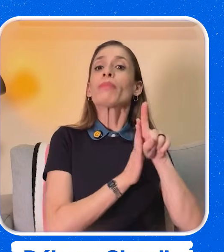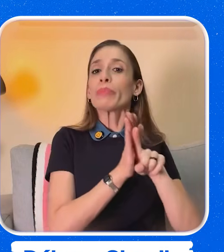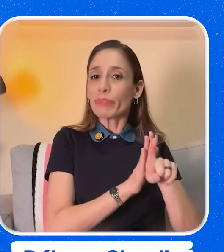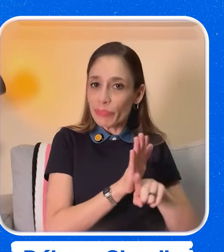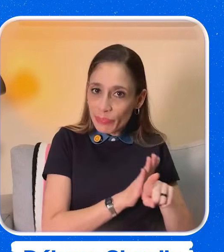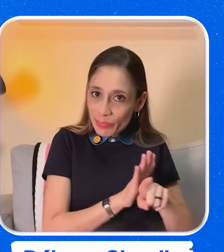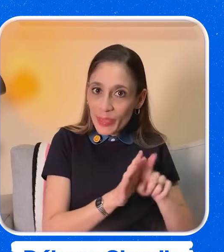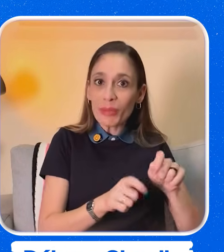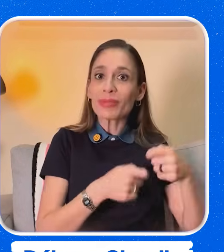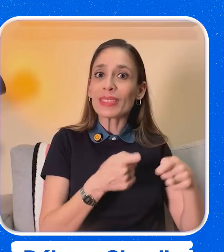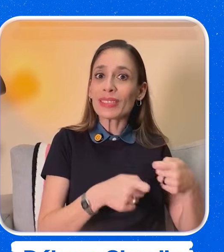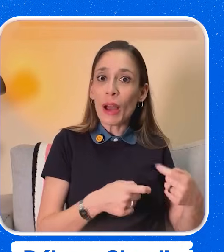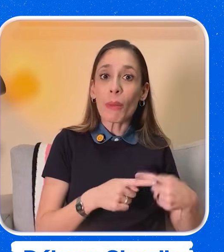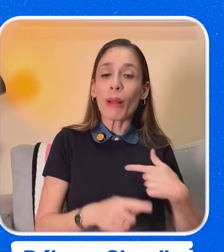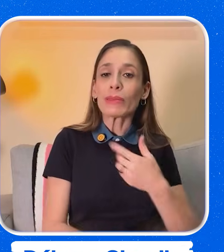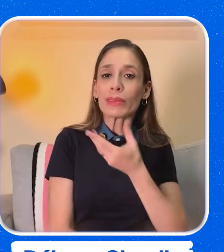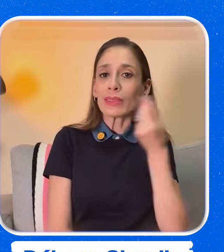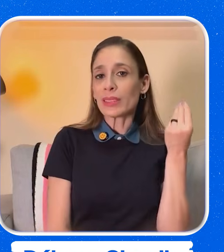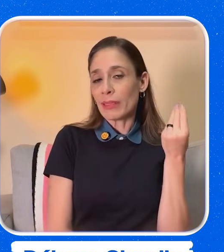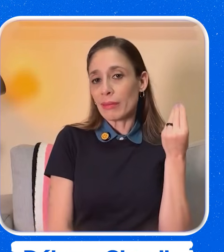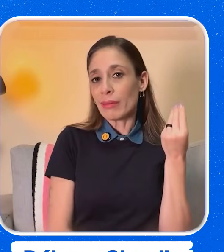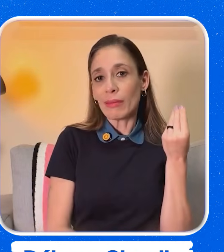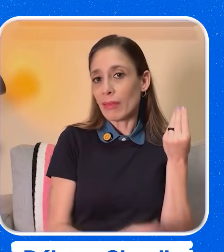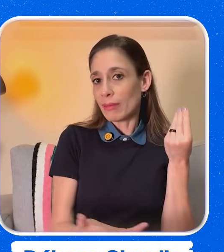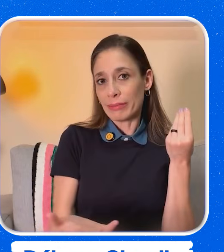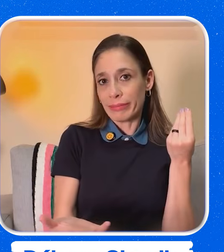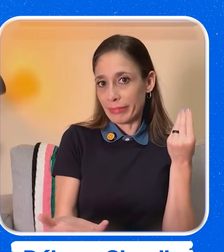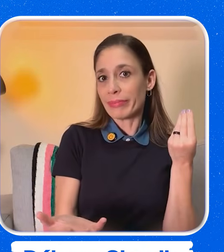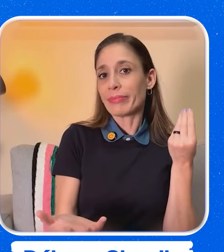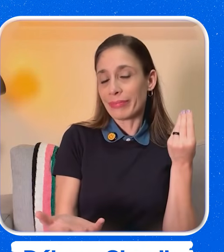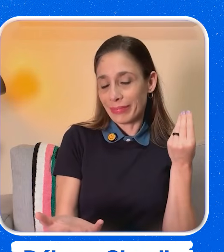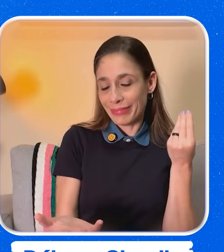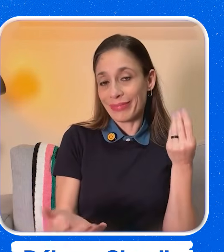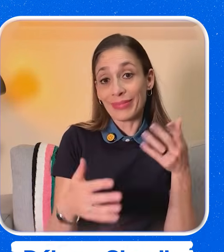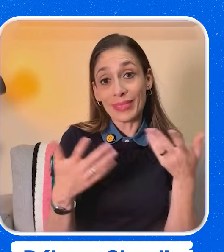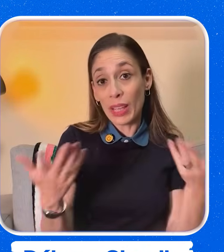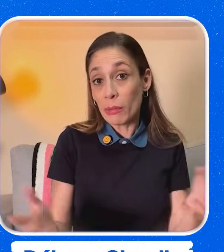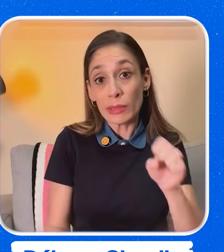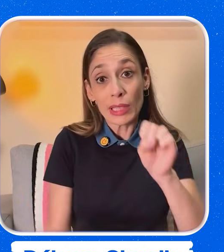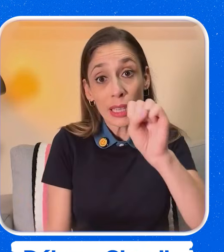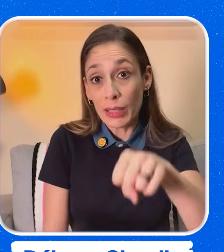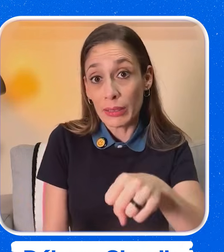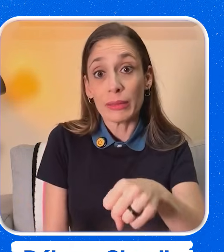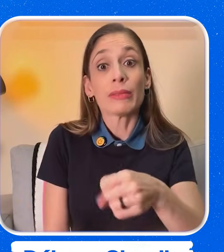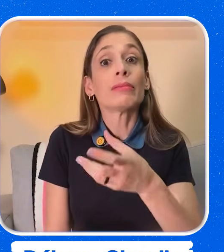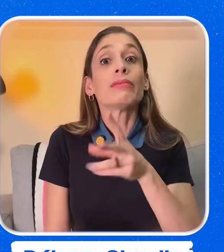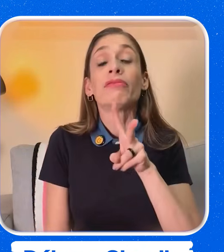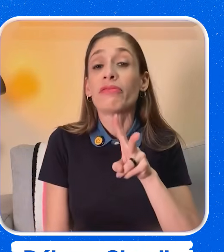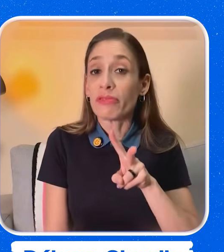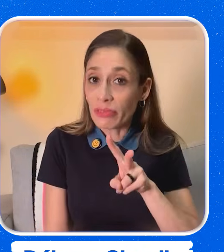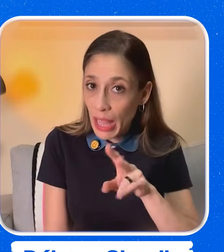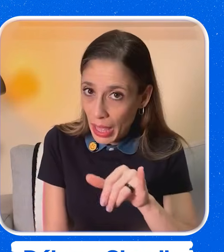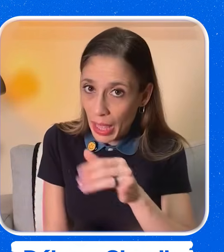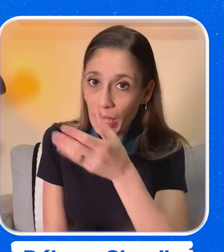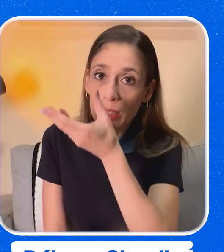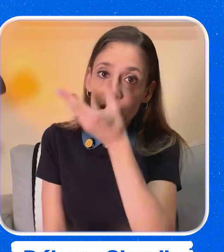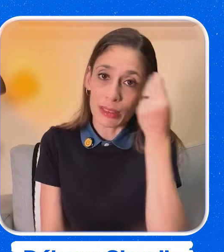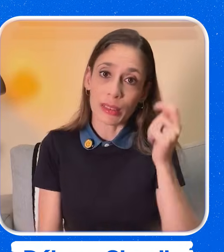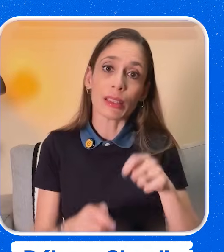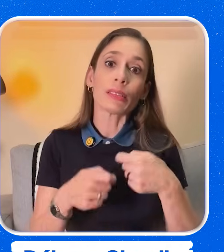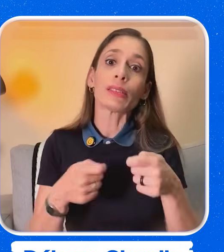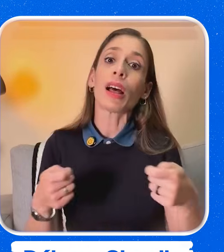porque eu tinha esquecido. Então, assim, você vai esquecer sinais, você não vai saber sinais, então